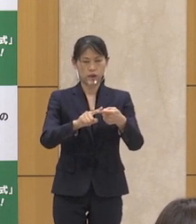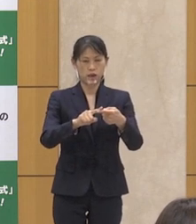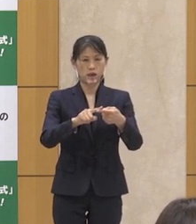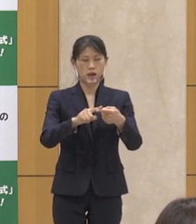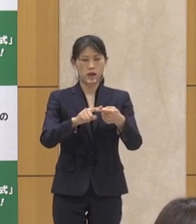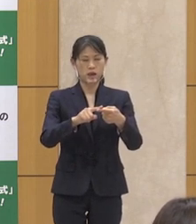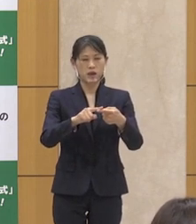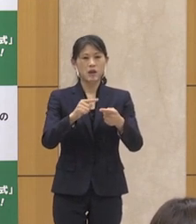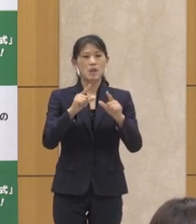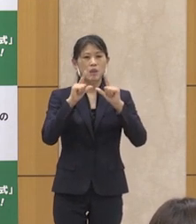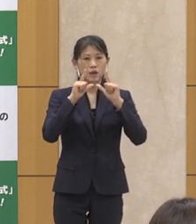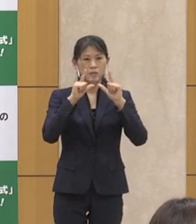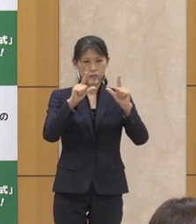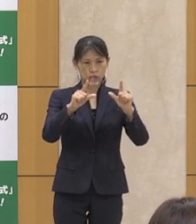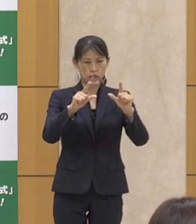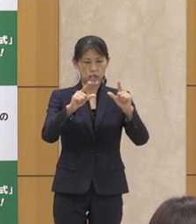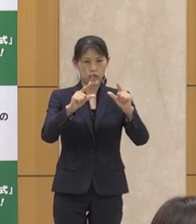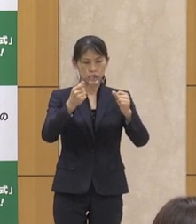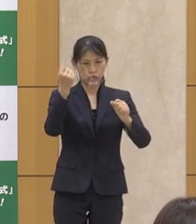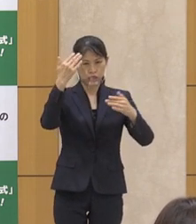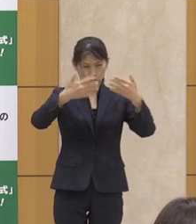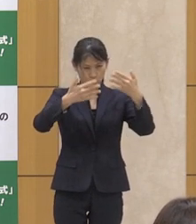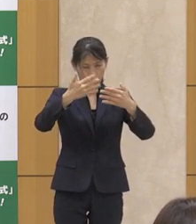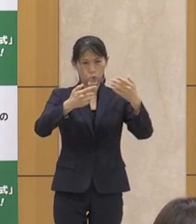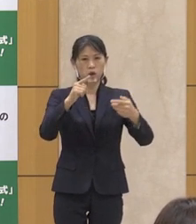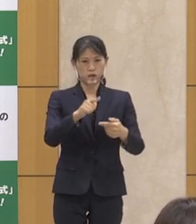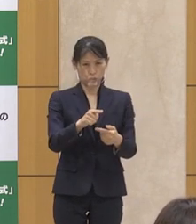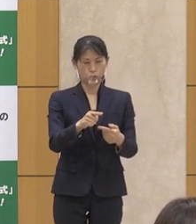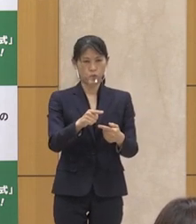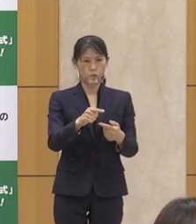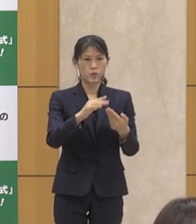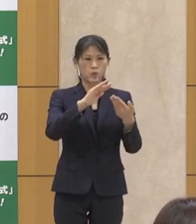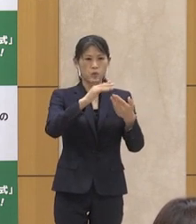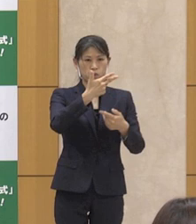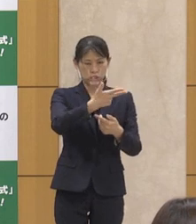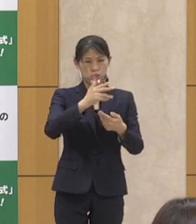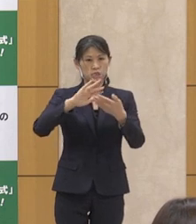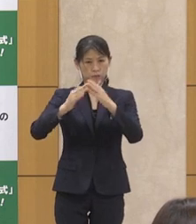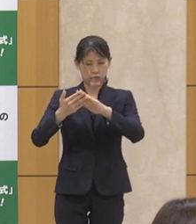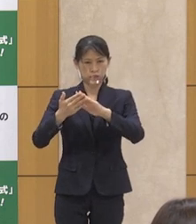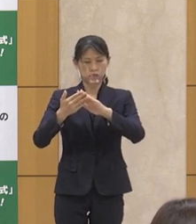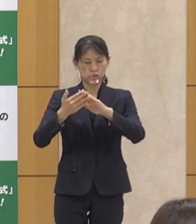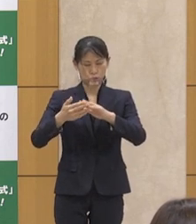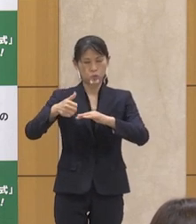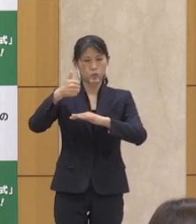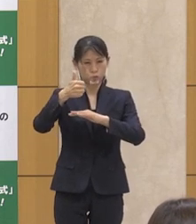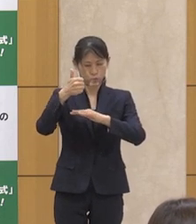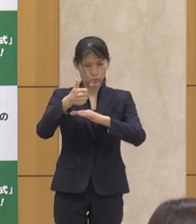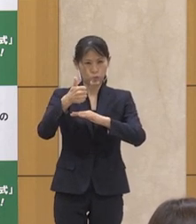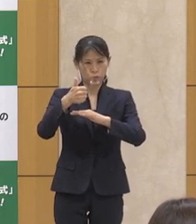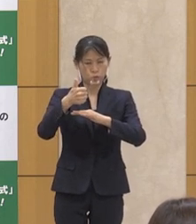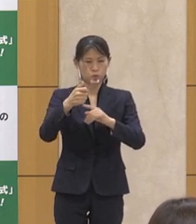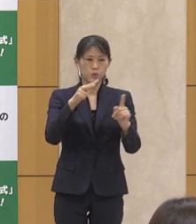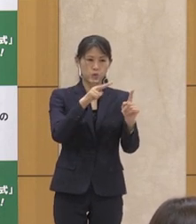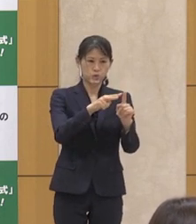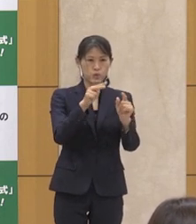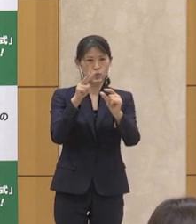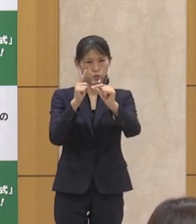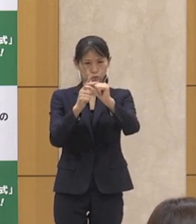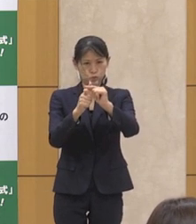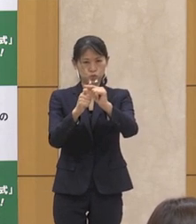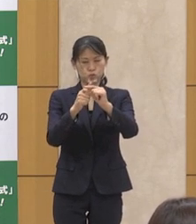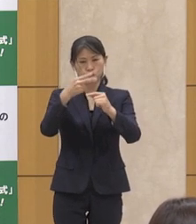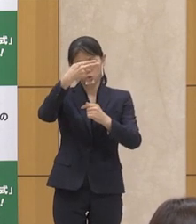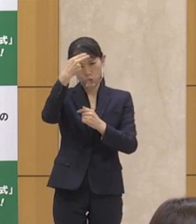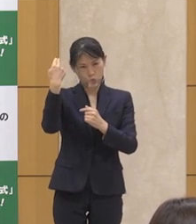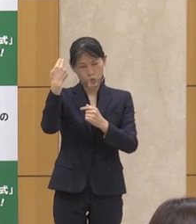ージ動画のほか、県内各市庁各町長、また県内の小学校中学校高等